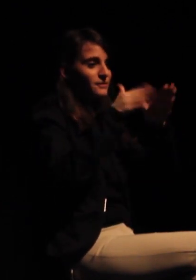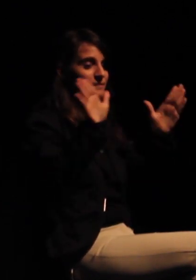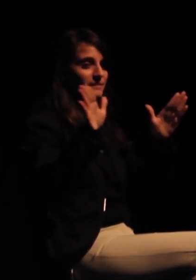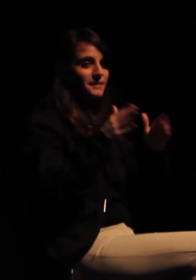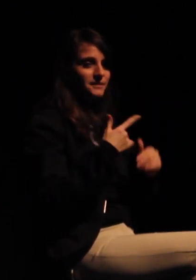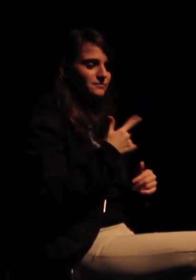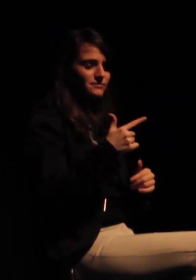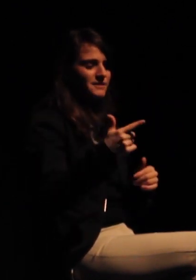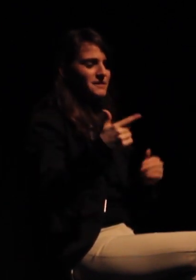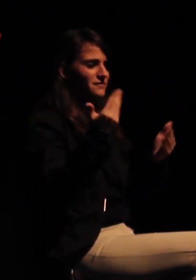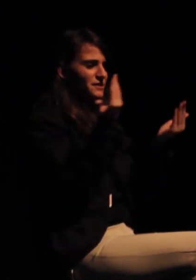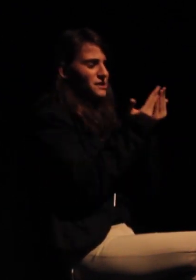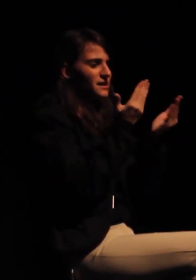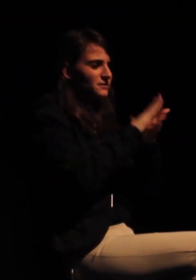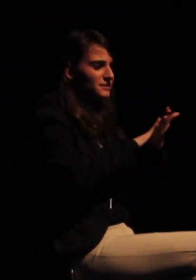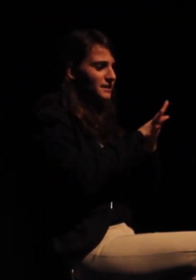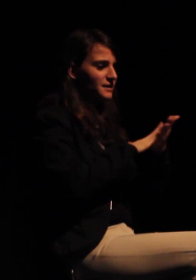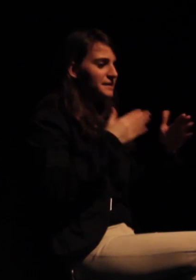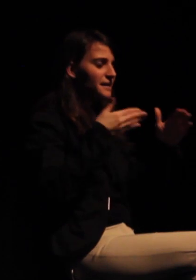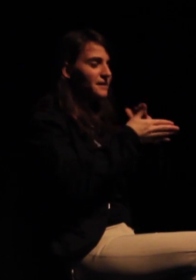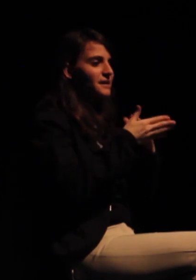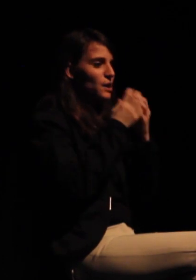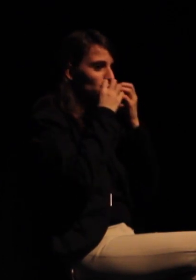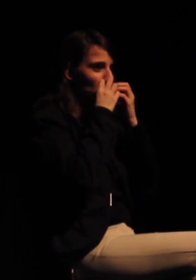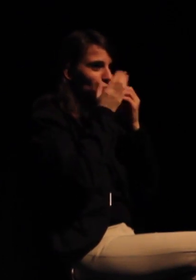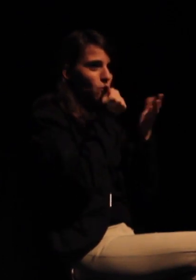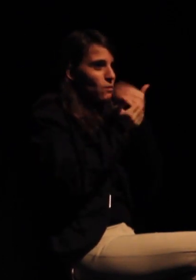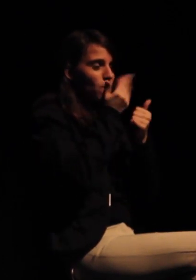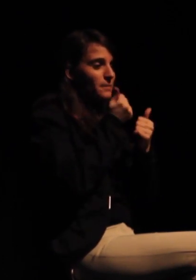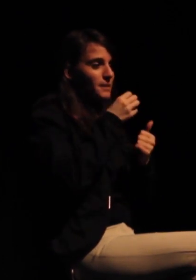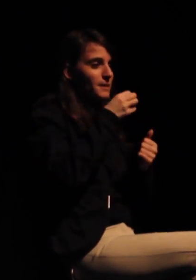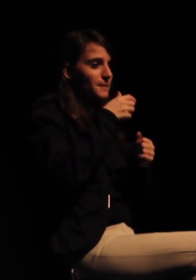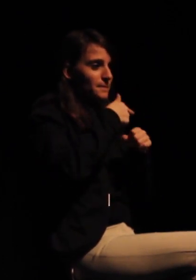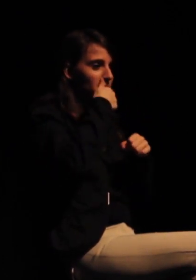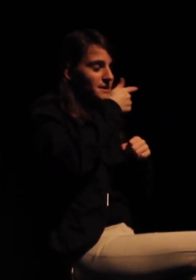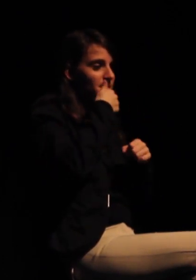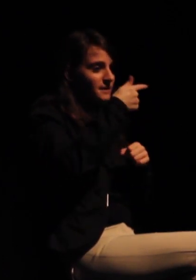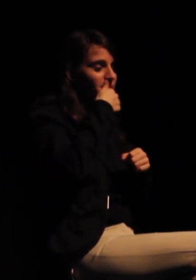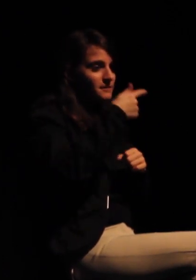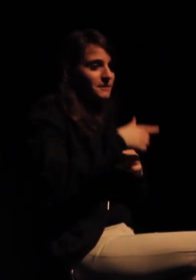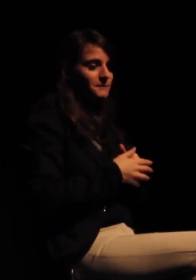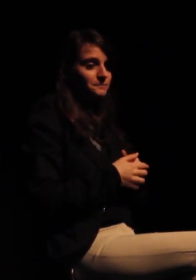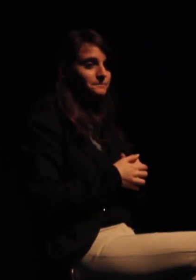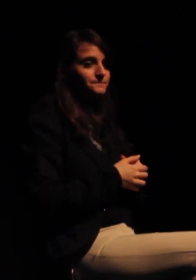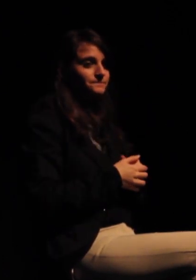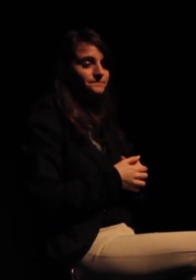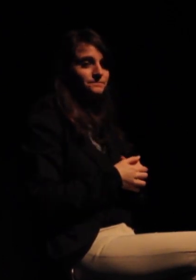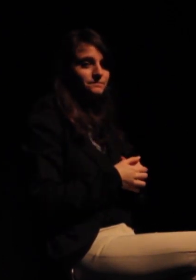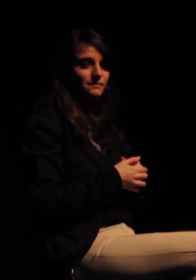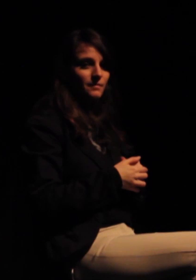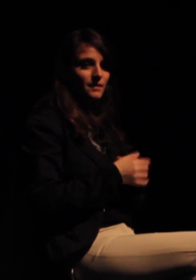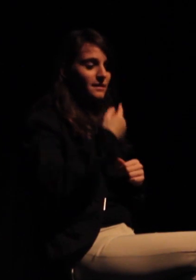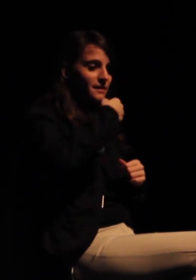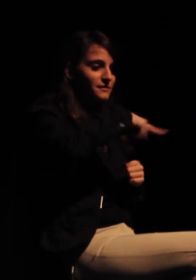devassados, não tinha... Você entrava para pegar, chupar a manga da vizinha e tal. E eu ia por